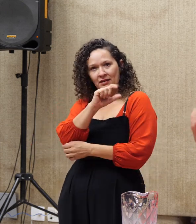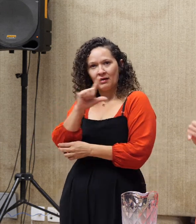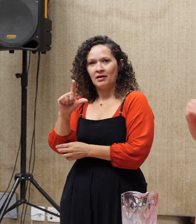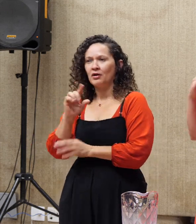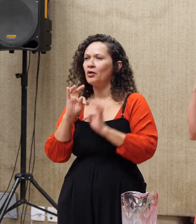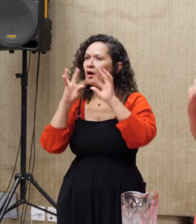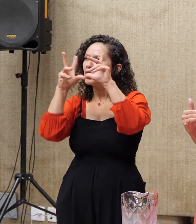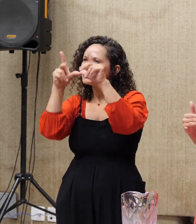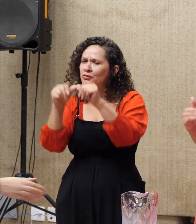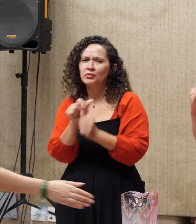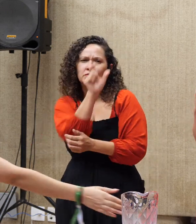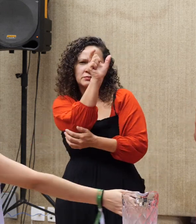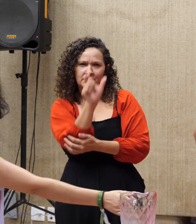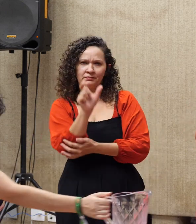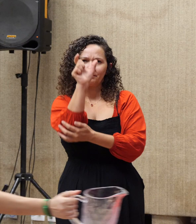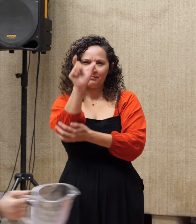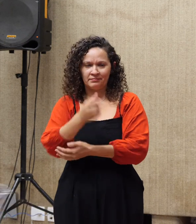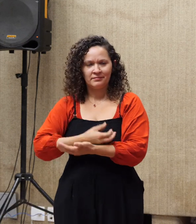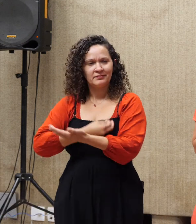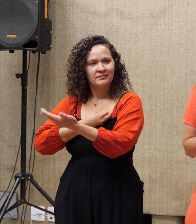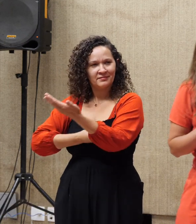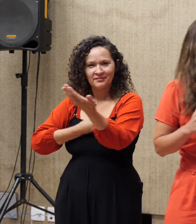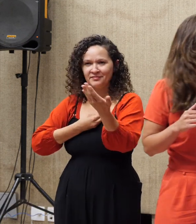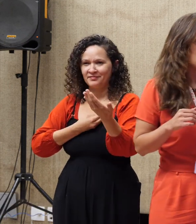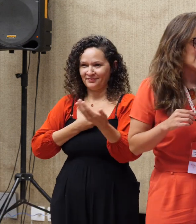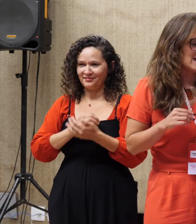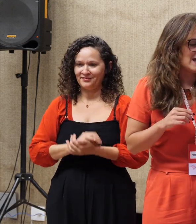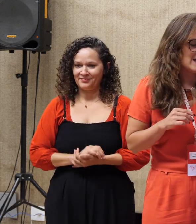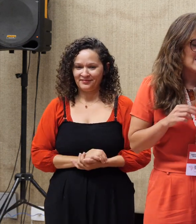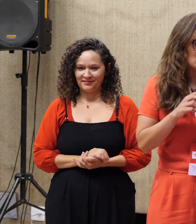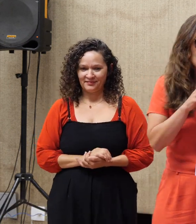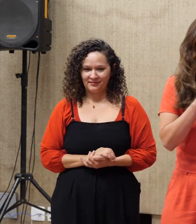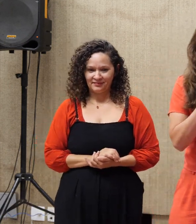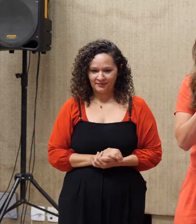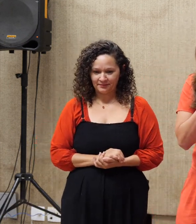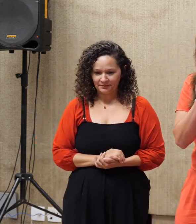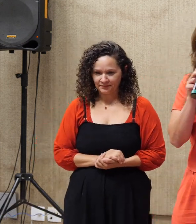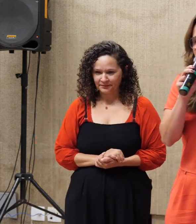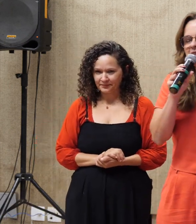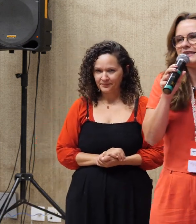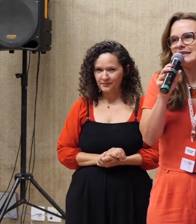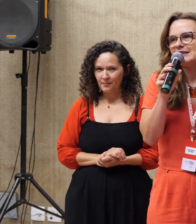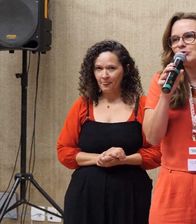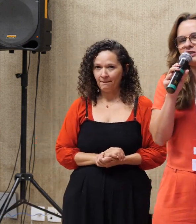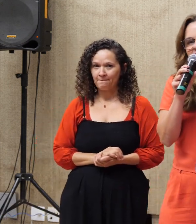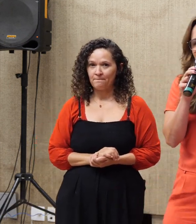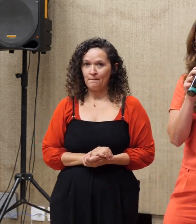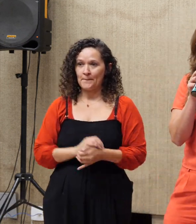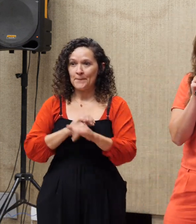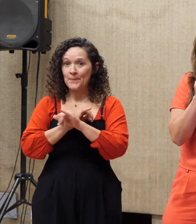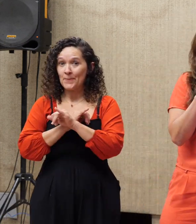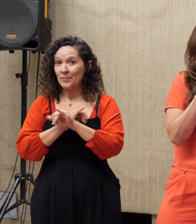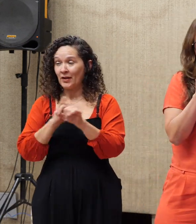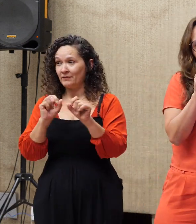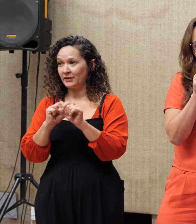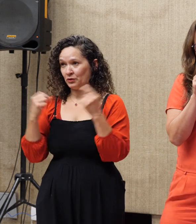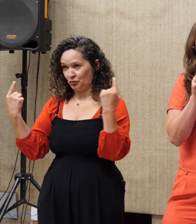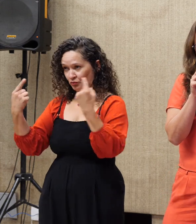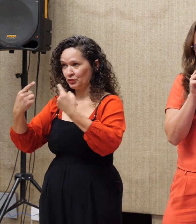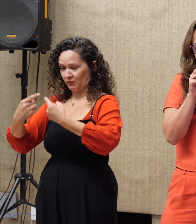a todos e todas que estão aqui hoje. Eu quero dizer assim, que o